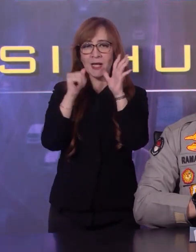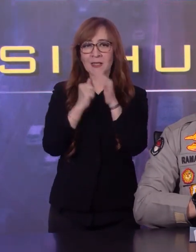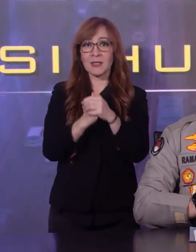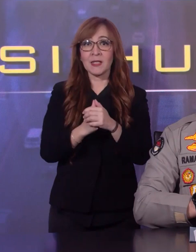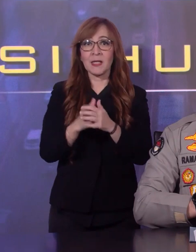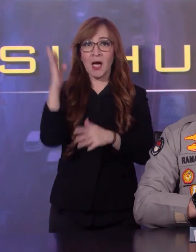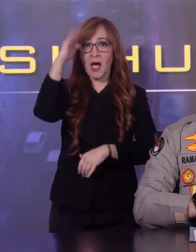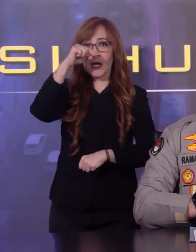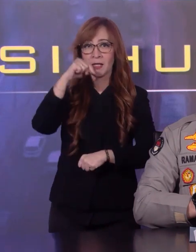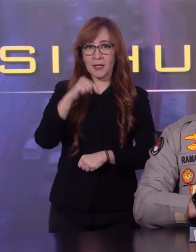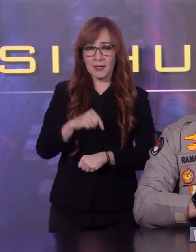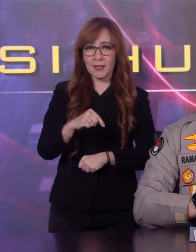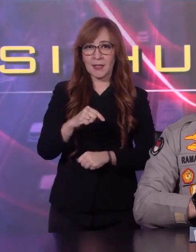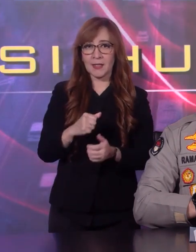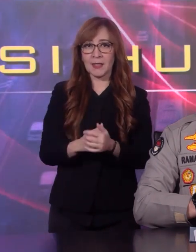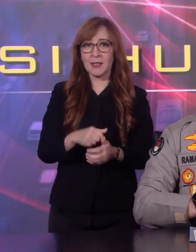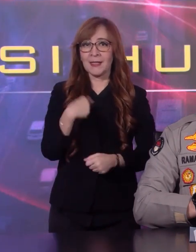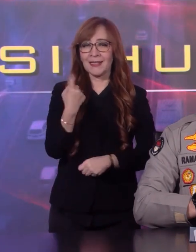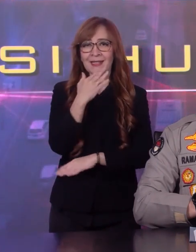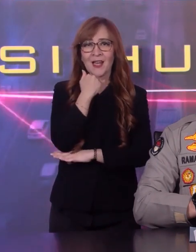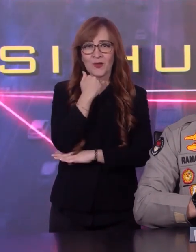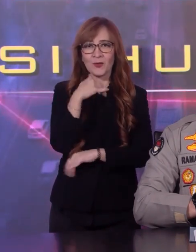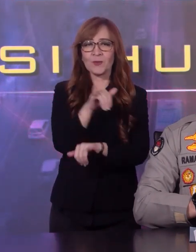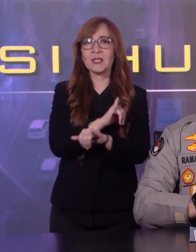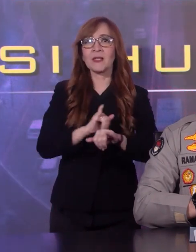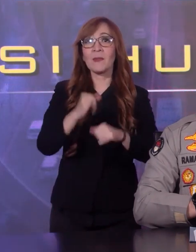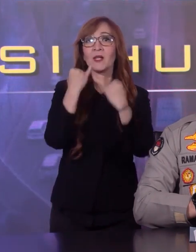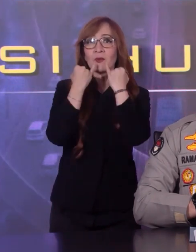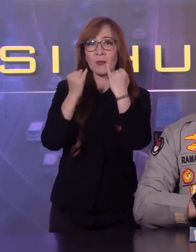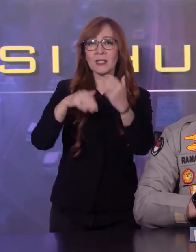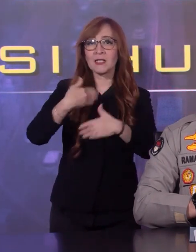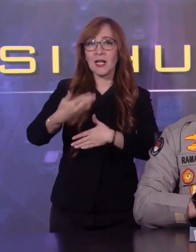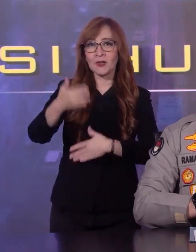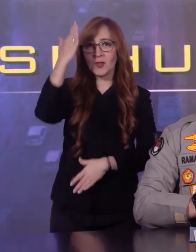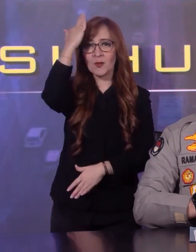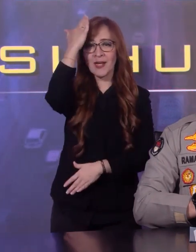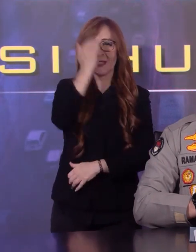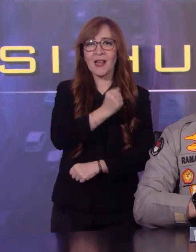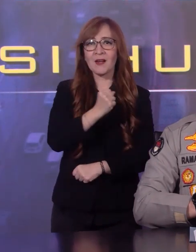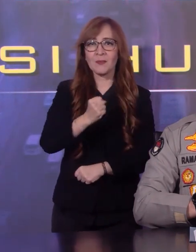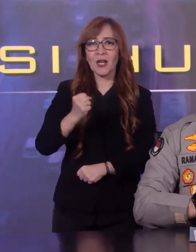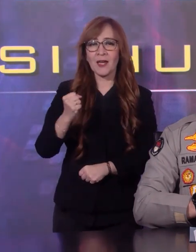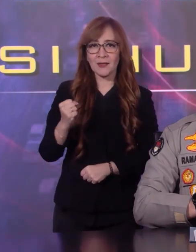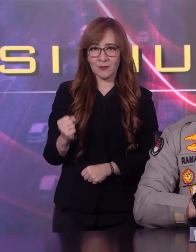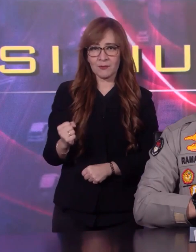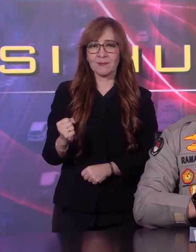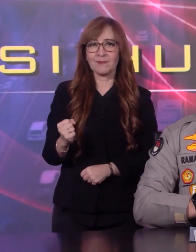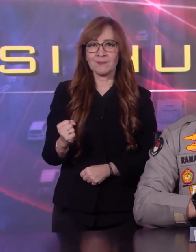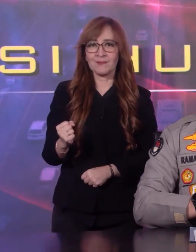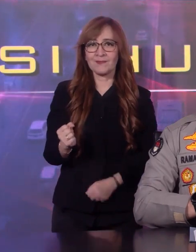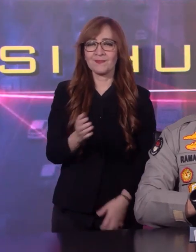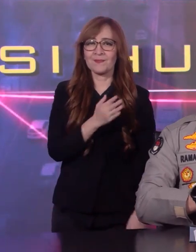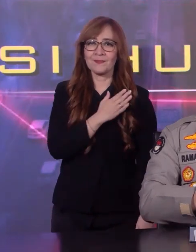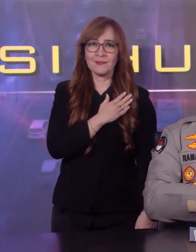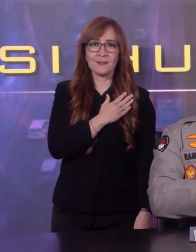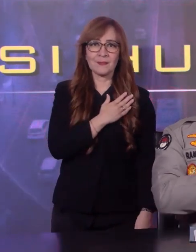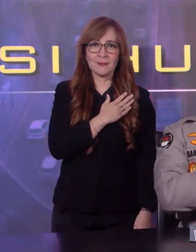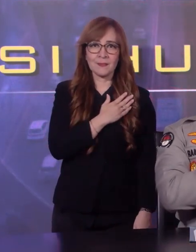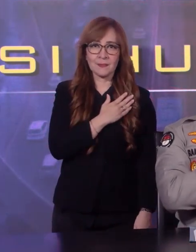kami sampaikan pada hari ini dan kita tunggu bersama update berikutnya wasalamualikum warahmatullah wabarakatuh